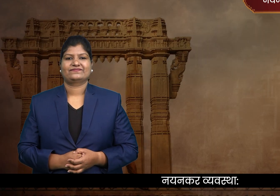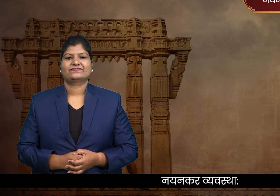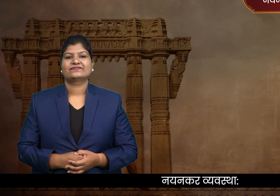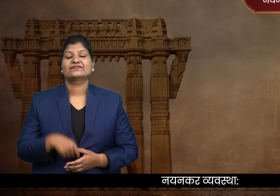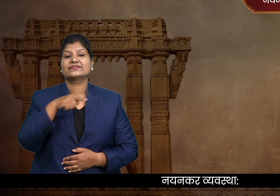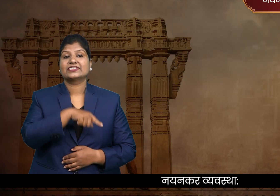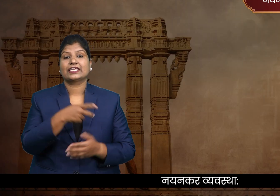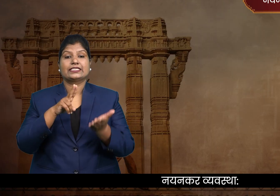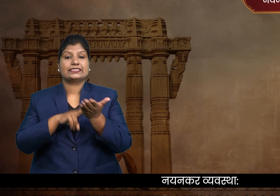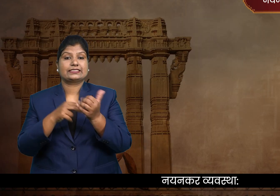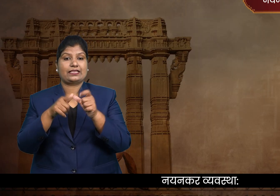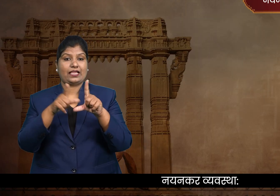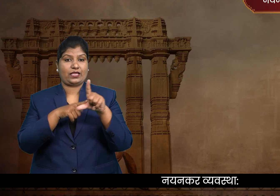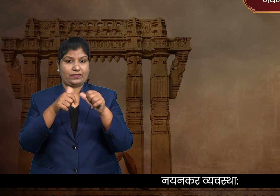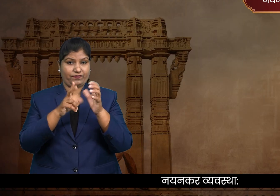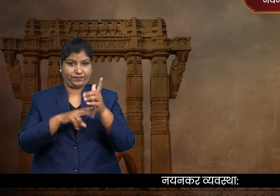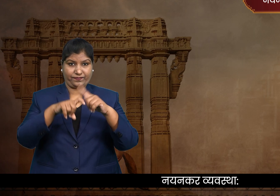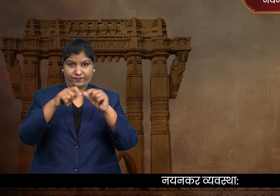न्यायकार व्यवस्था.